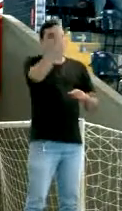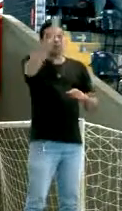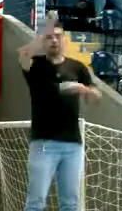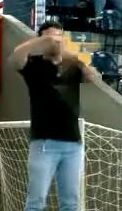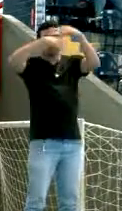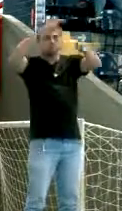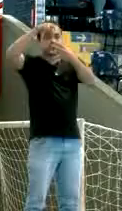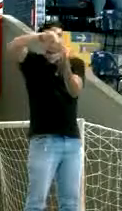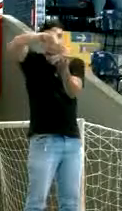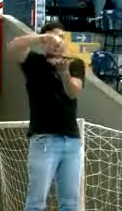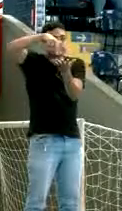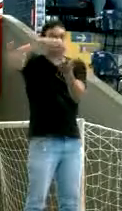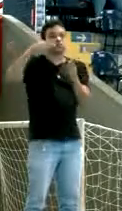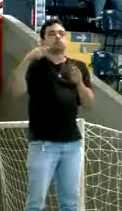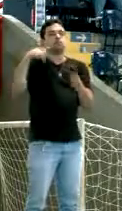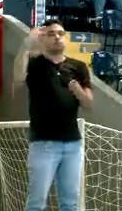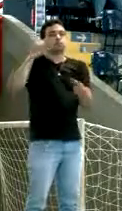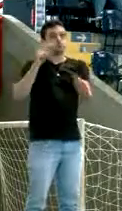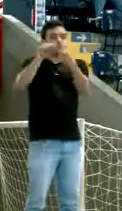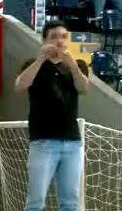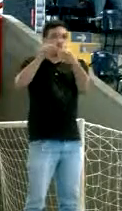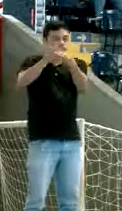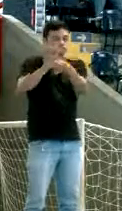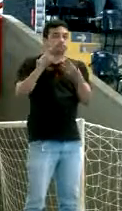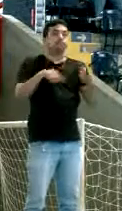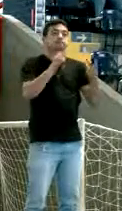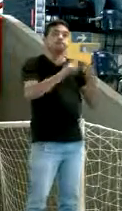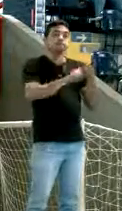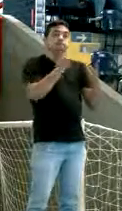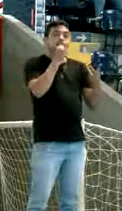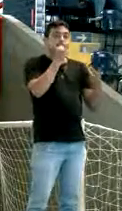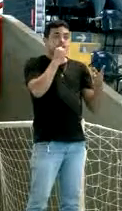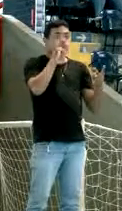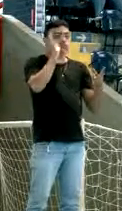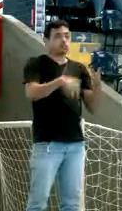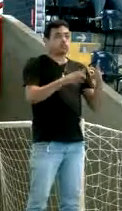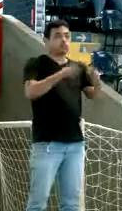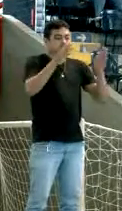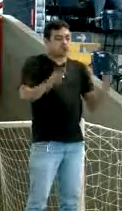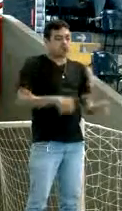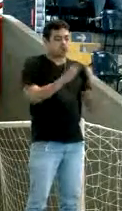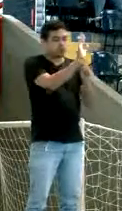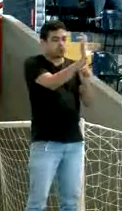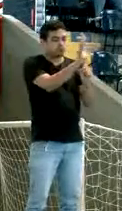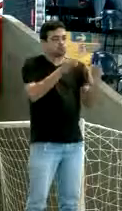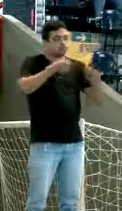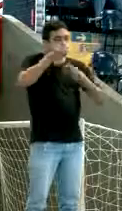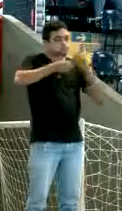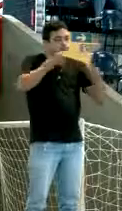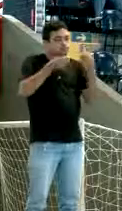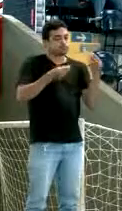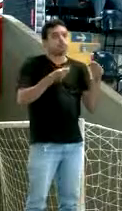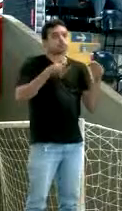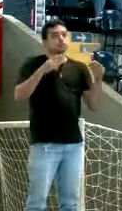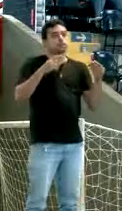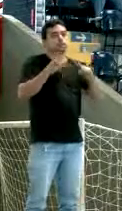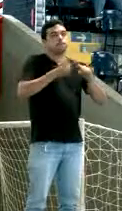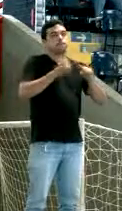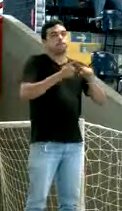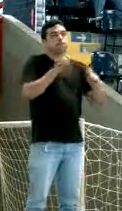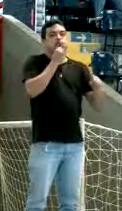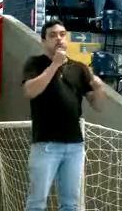sacudir o esqueleto. Tem música para isso. Se você vai para um jantar, luz de vela, um jantar romântico com alguém, você não vai